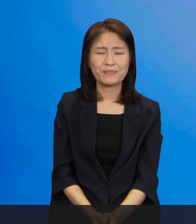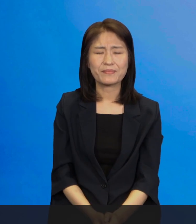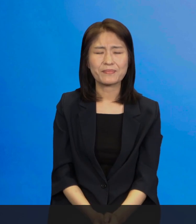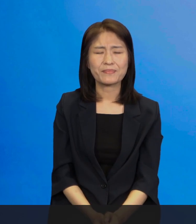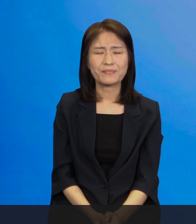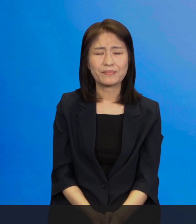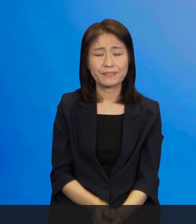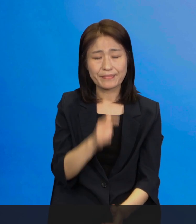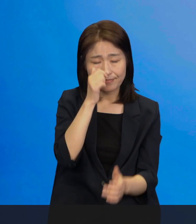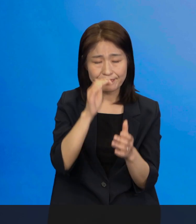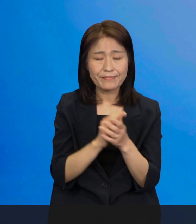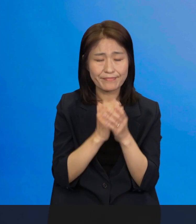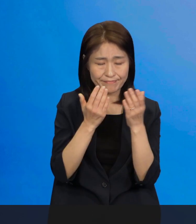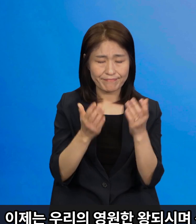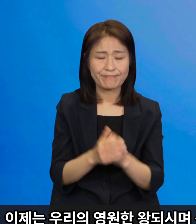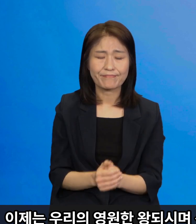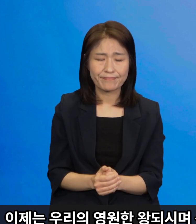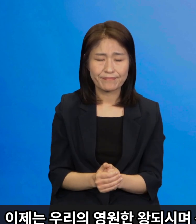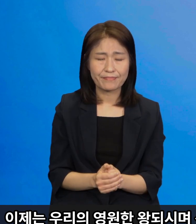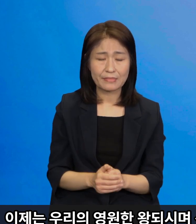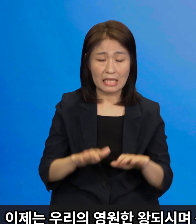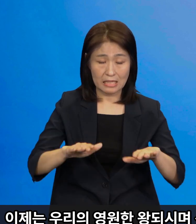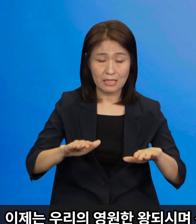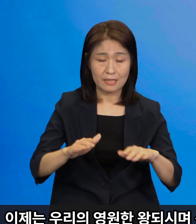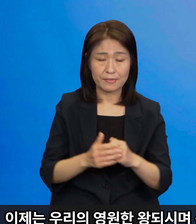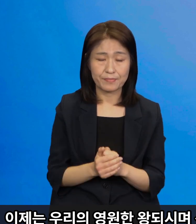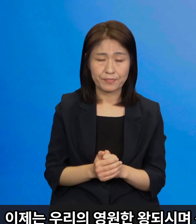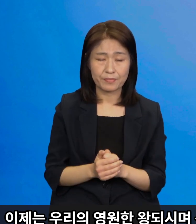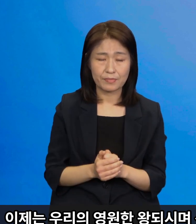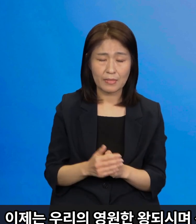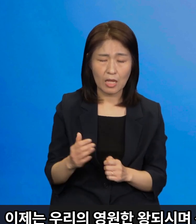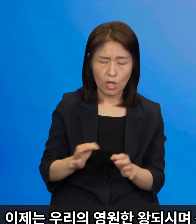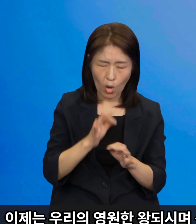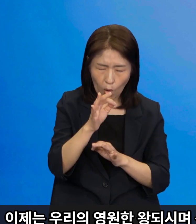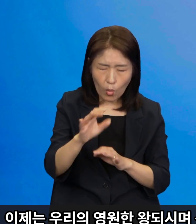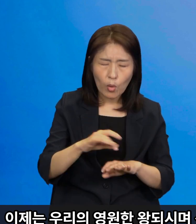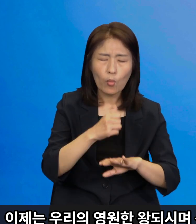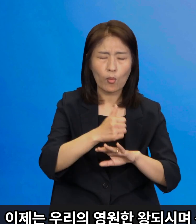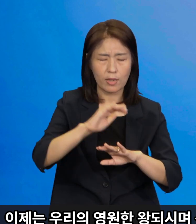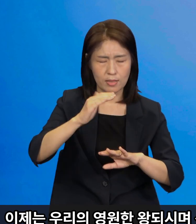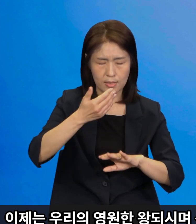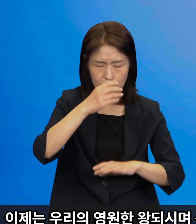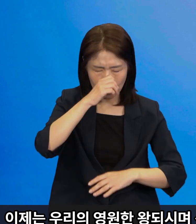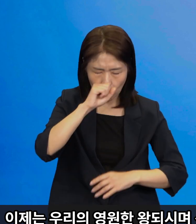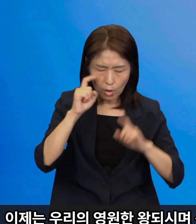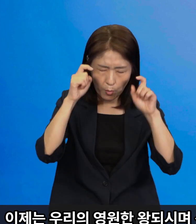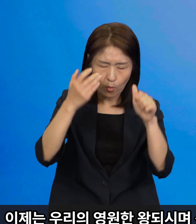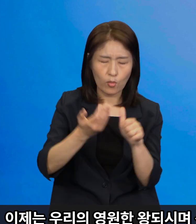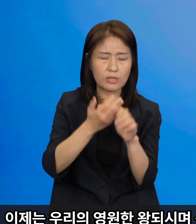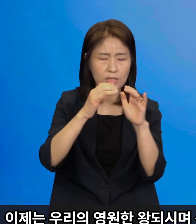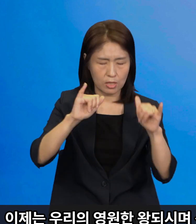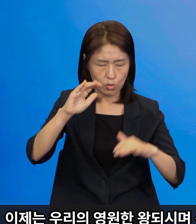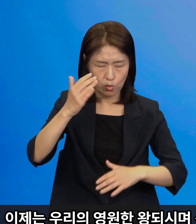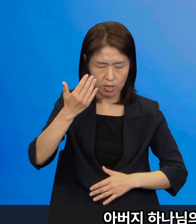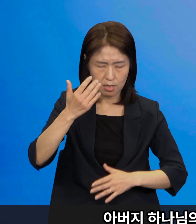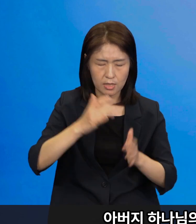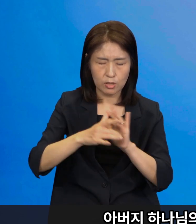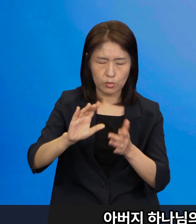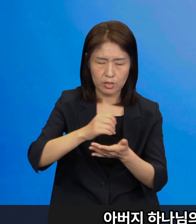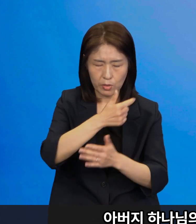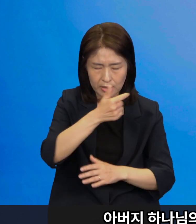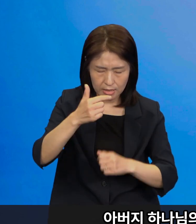아멘. 축도하겠습니다. 이제는 우리의 영원한 왕 되시며 선한 목자내신 예수 그리스도의 크신